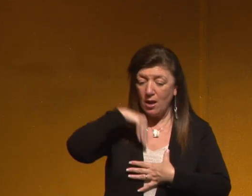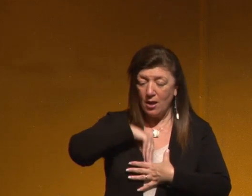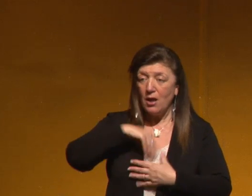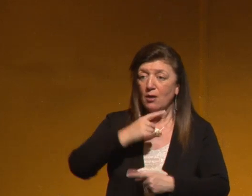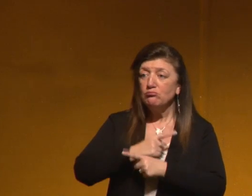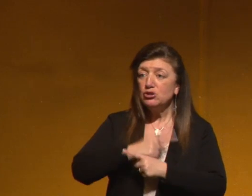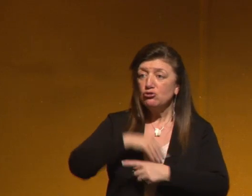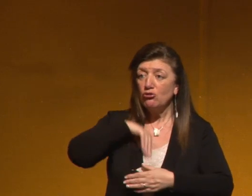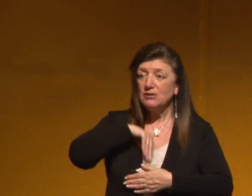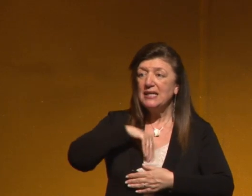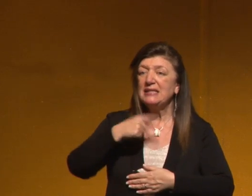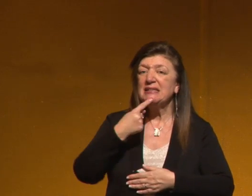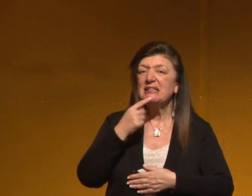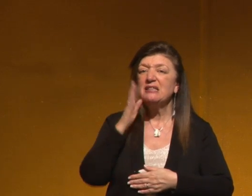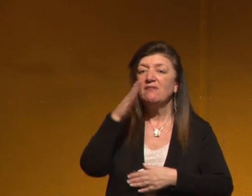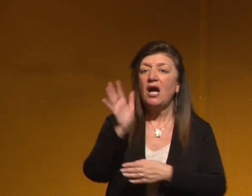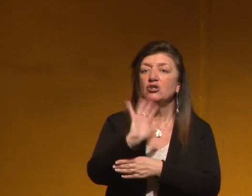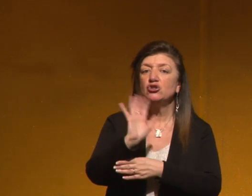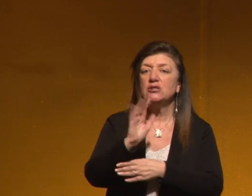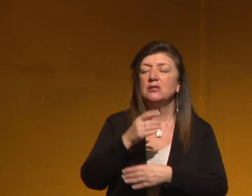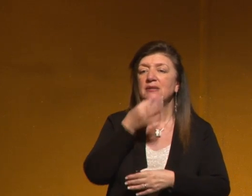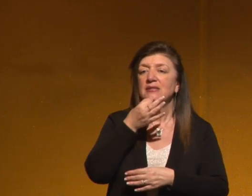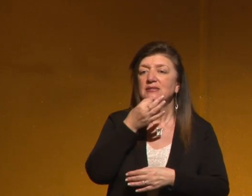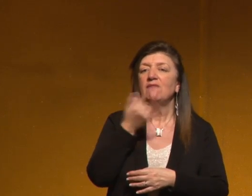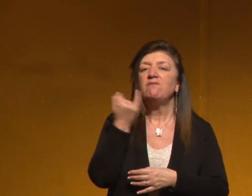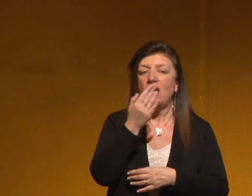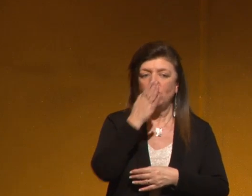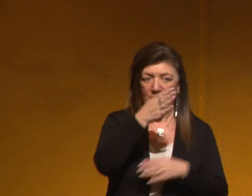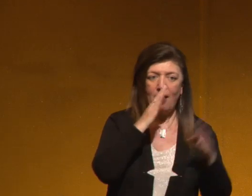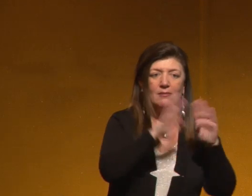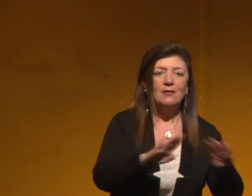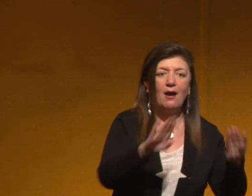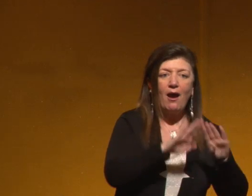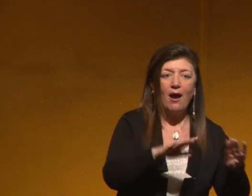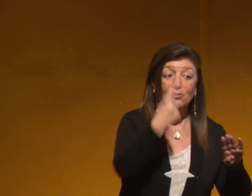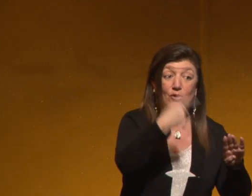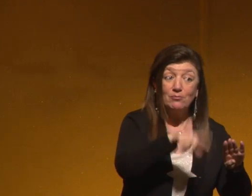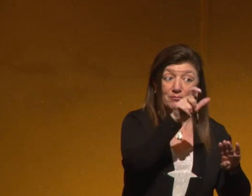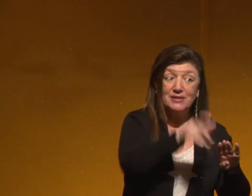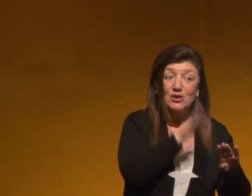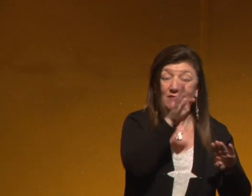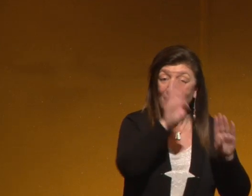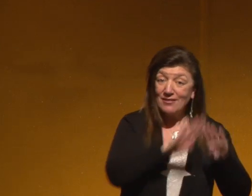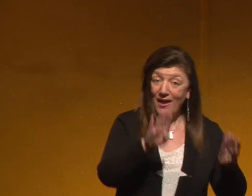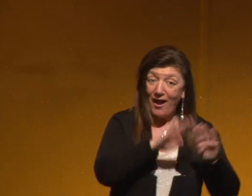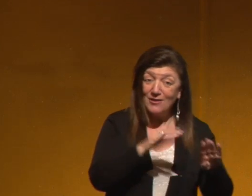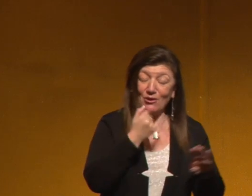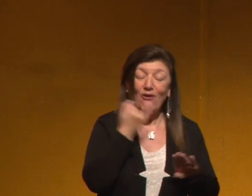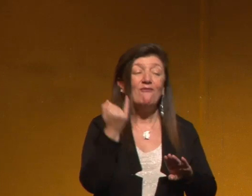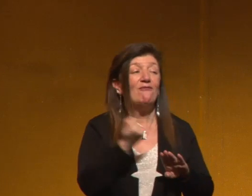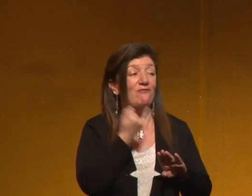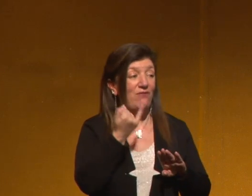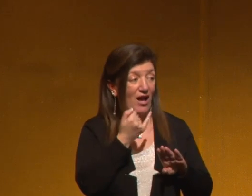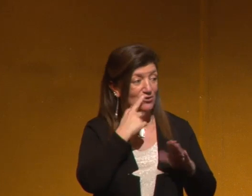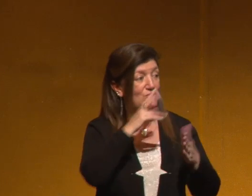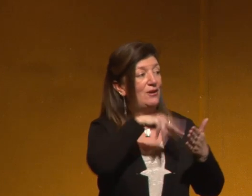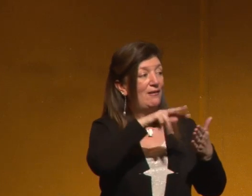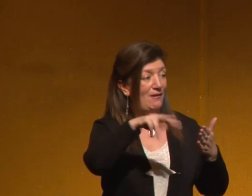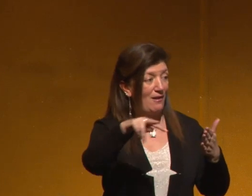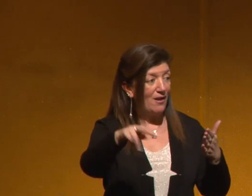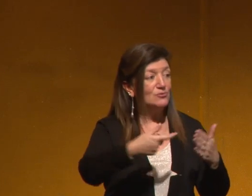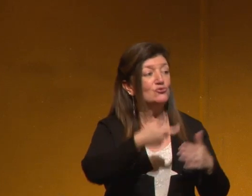che va al cinema e anche più facilmente una persona che aveva teatro una persona che va a teatro e più facilmente una persona che legge un libro una